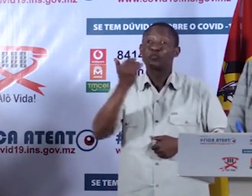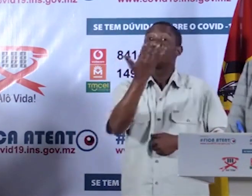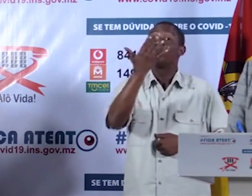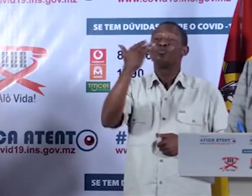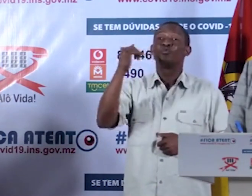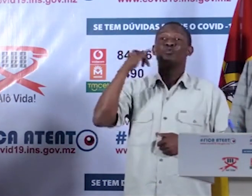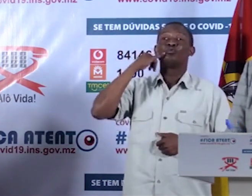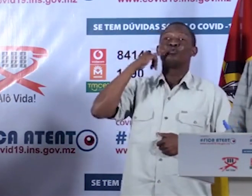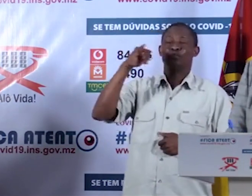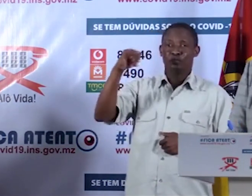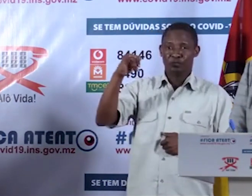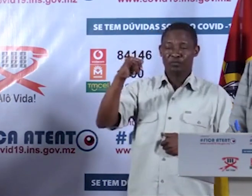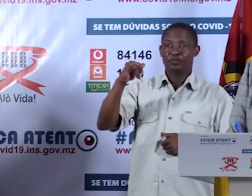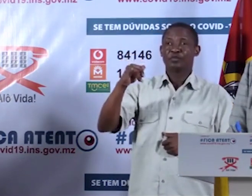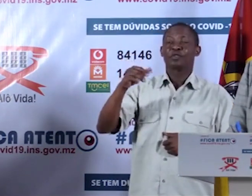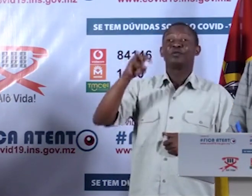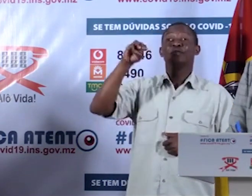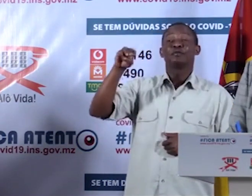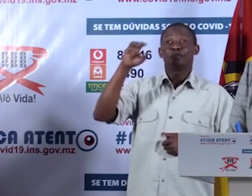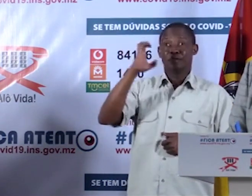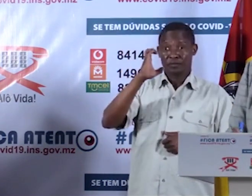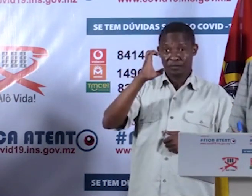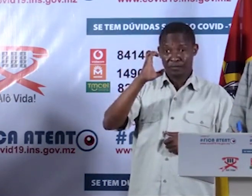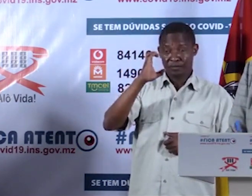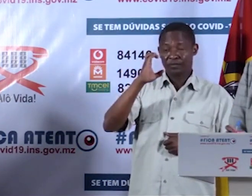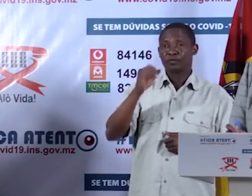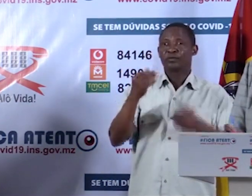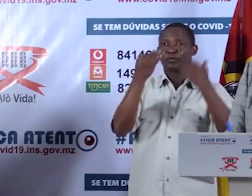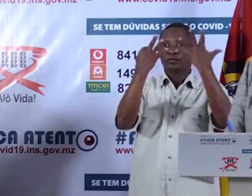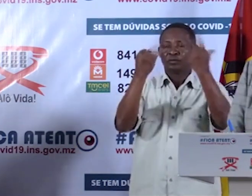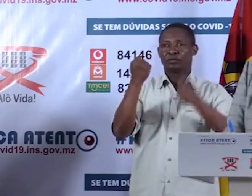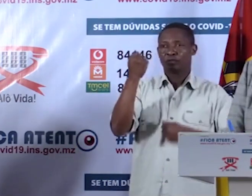A TMCEL, que nós partilhamos sempre, pelo número